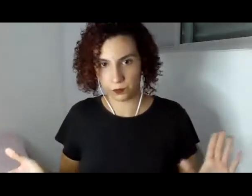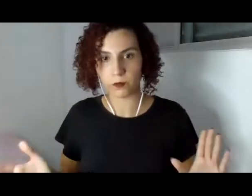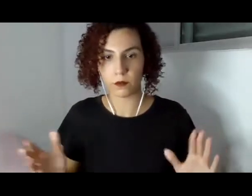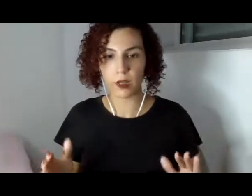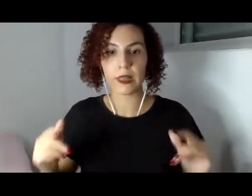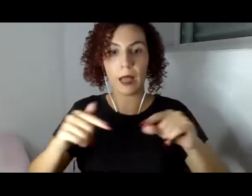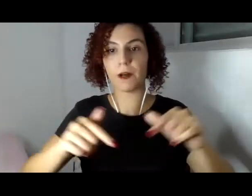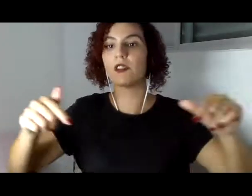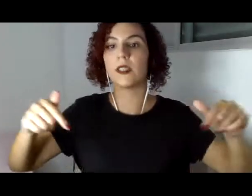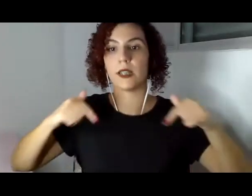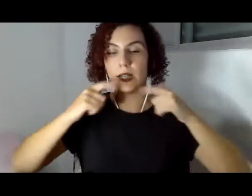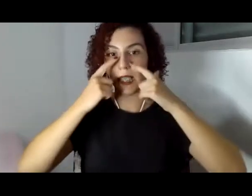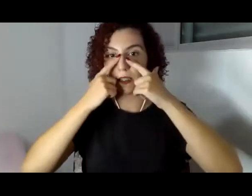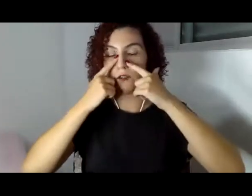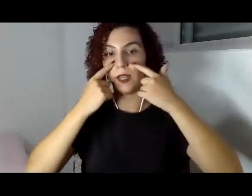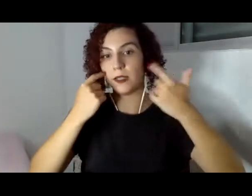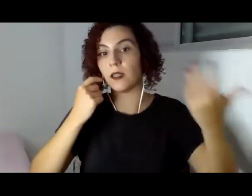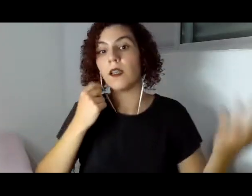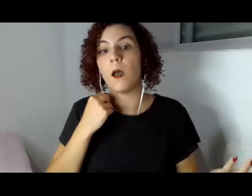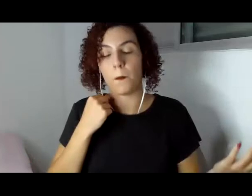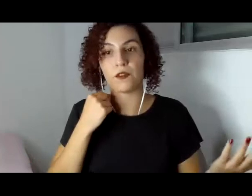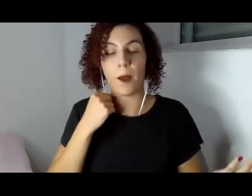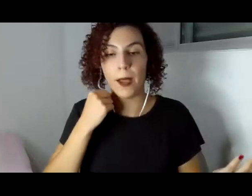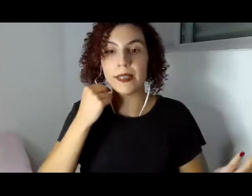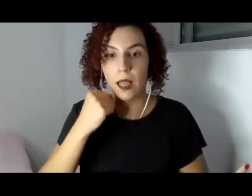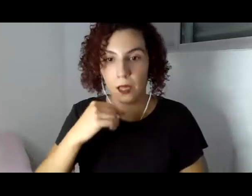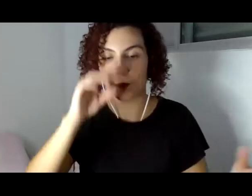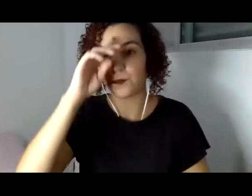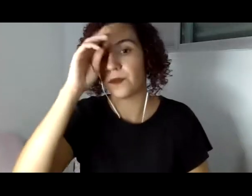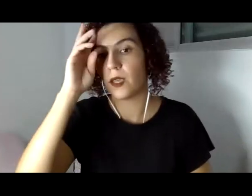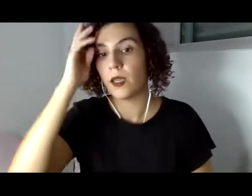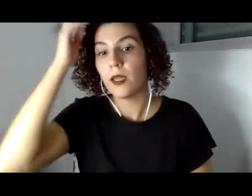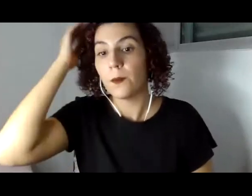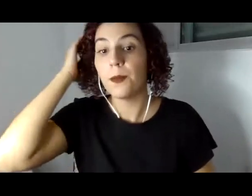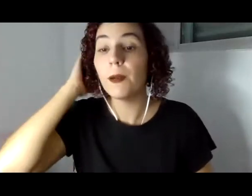exemplo. Tá? Para você sinalizar essa diferença, para ficar mais claro.